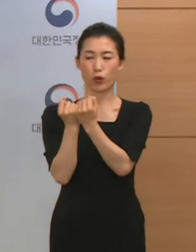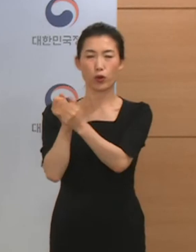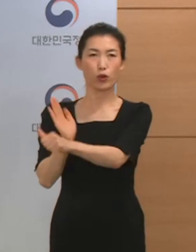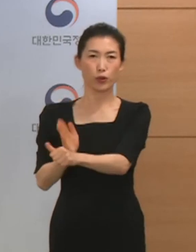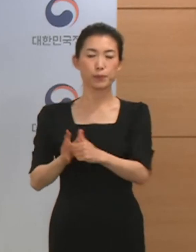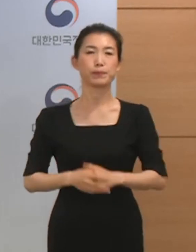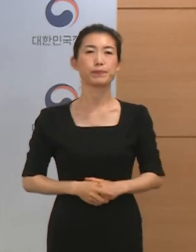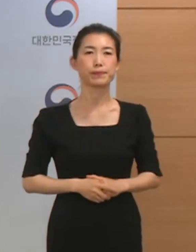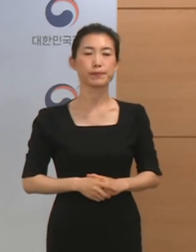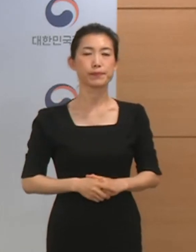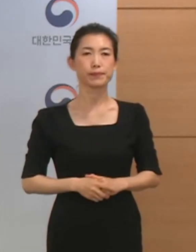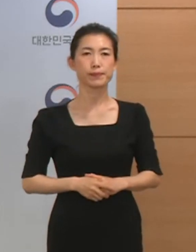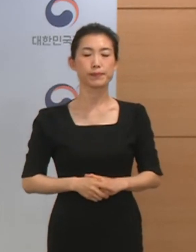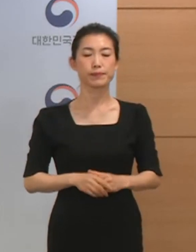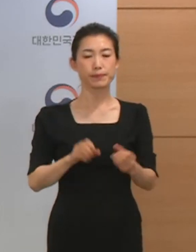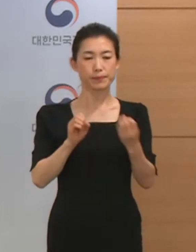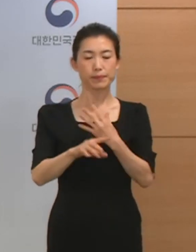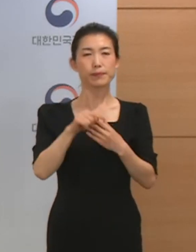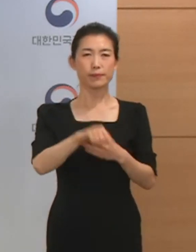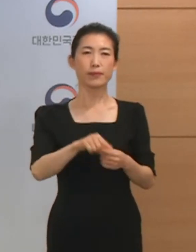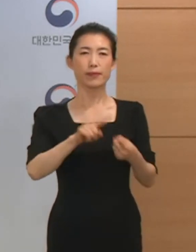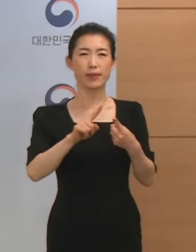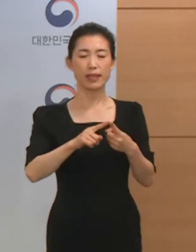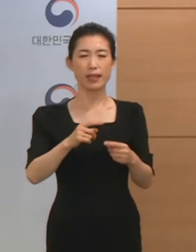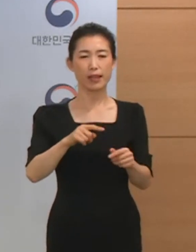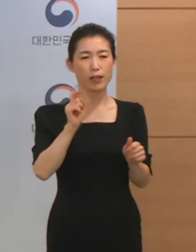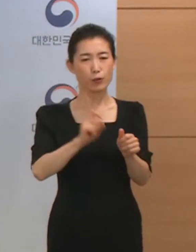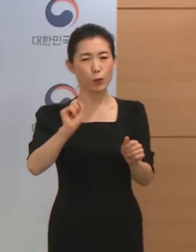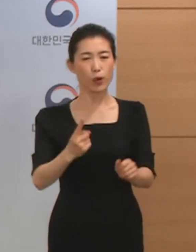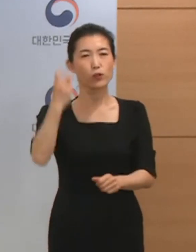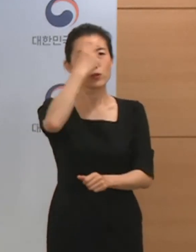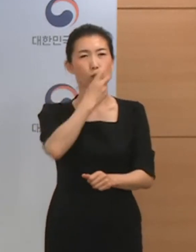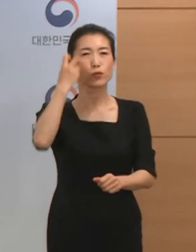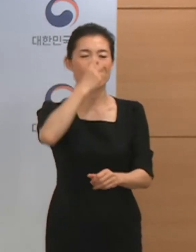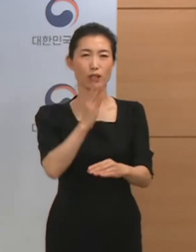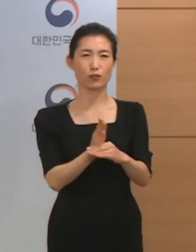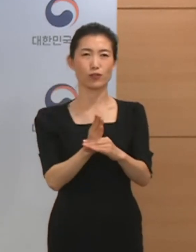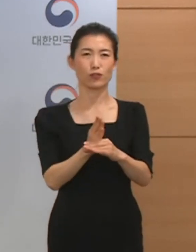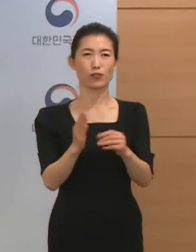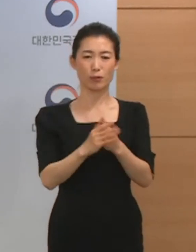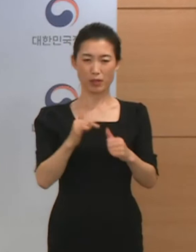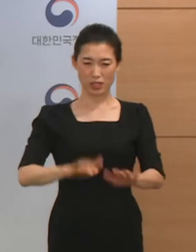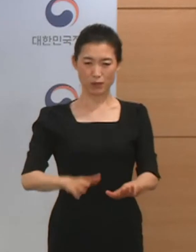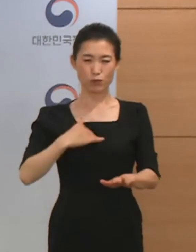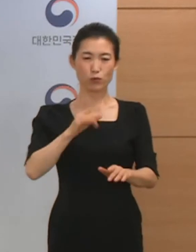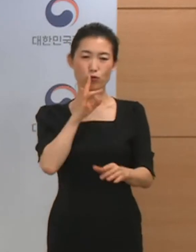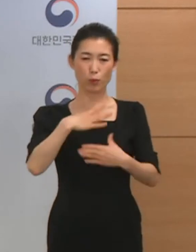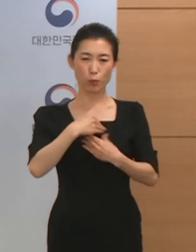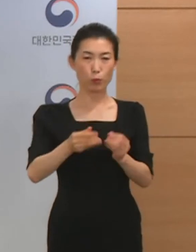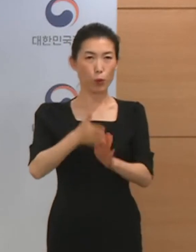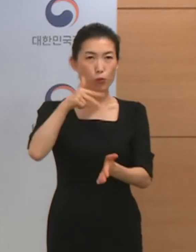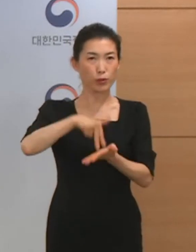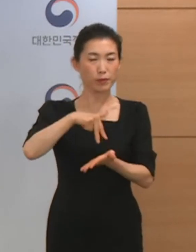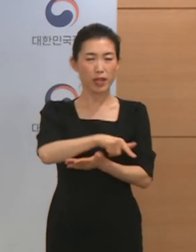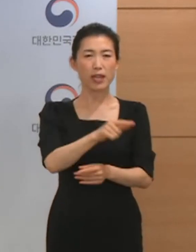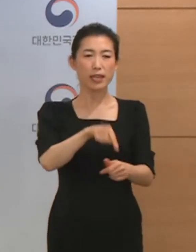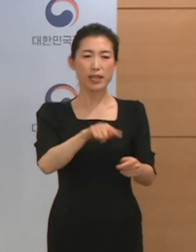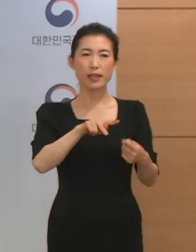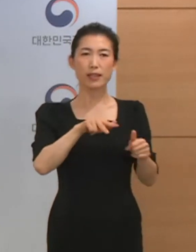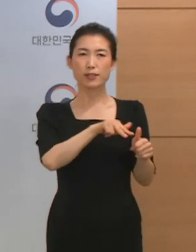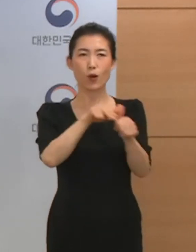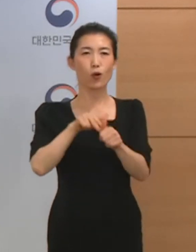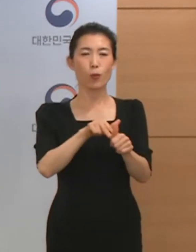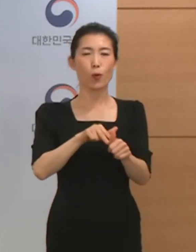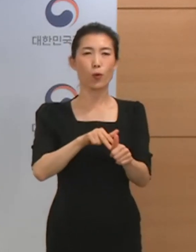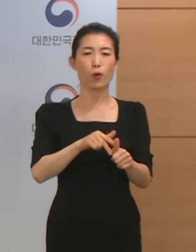그 역학조사가 진행 중인 부분이라서 저희 중대본 차원에서는 좀 세부적인 내용을 가지고 있지는 않습니다. 아마 내일 방대본 브리핑에서